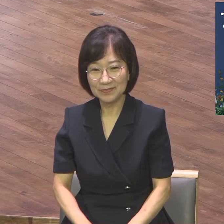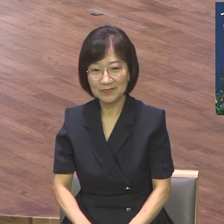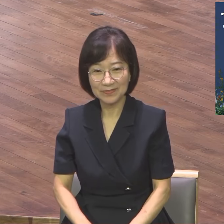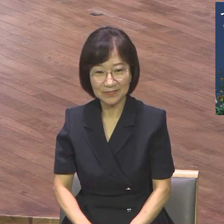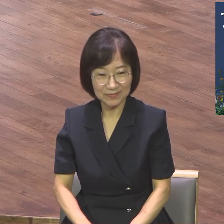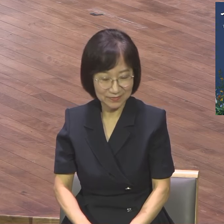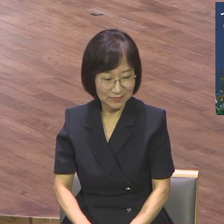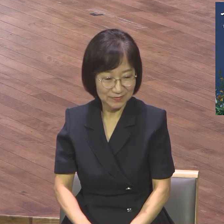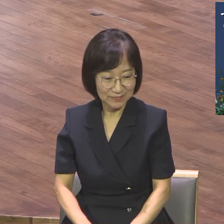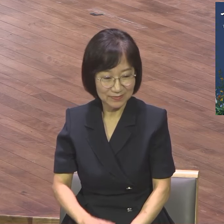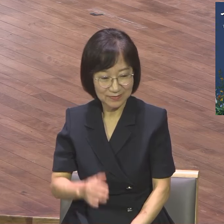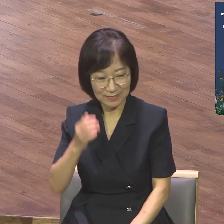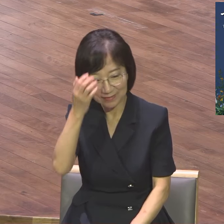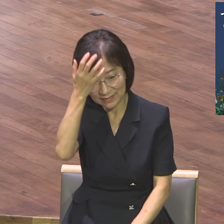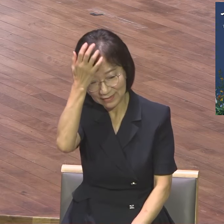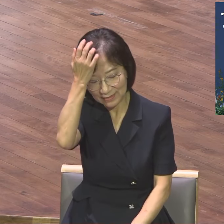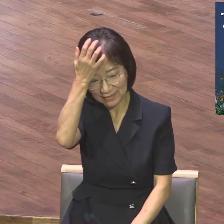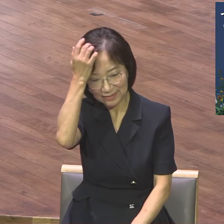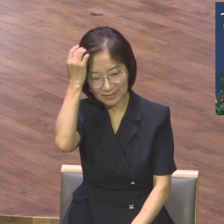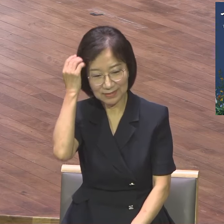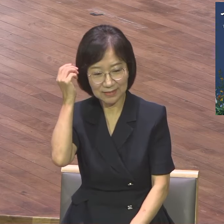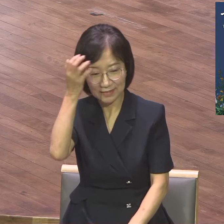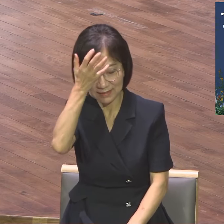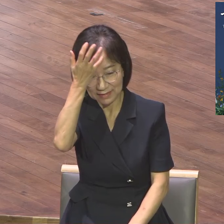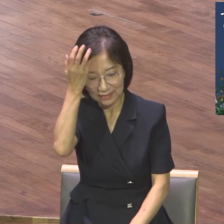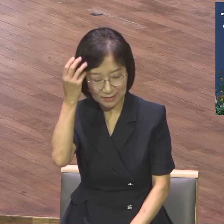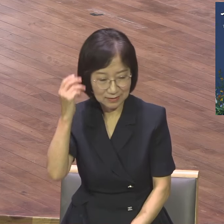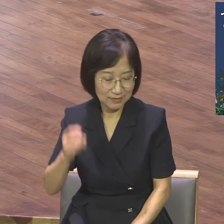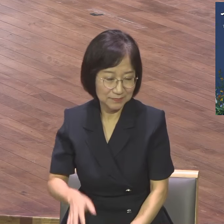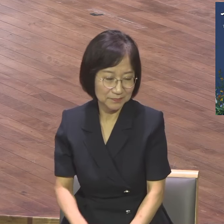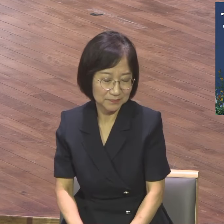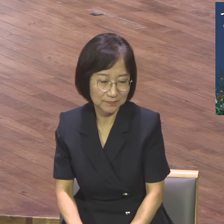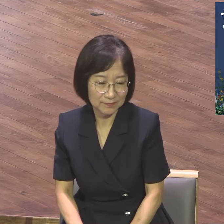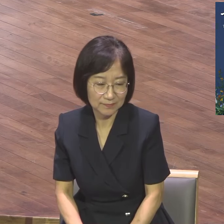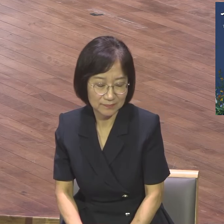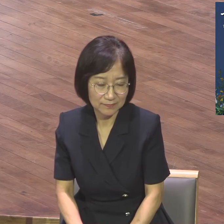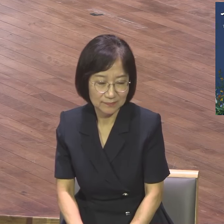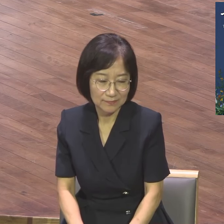소리를 단어를 안 쓴다고 해서 안 하고 있습니까?